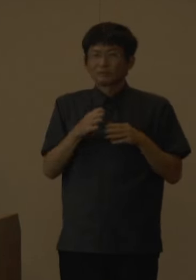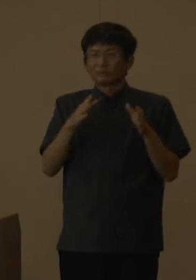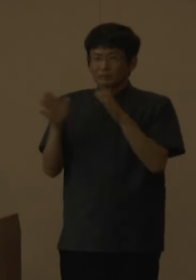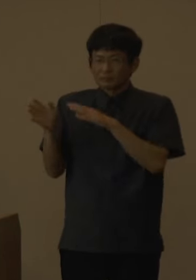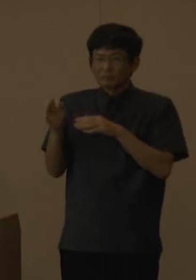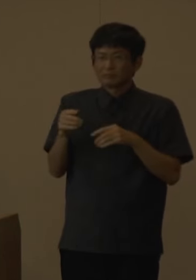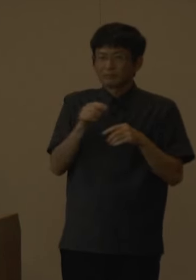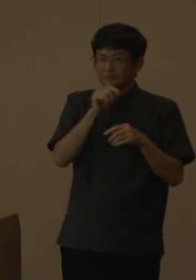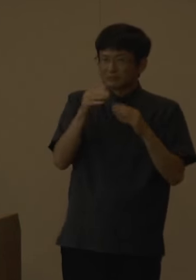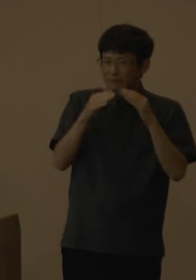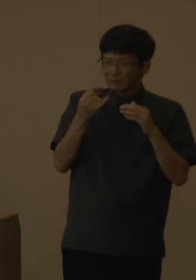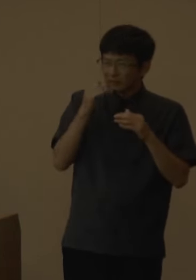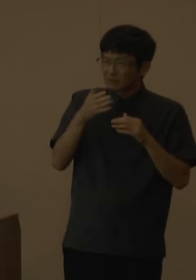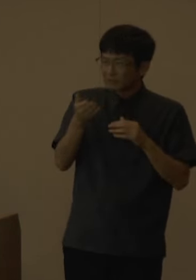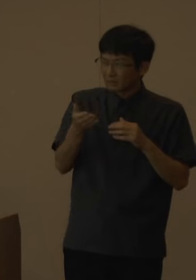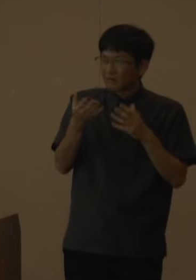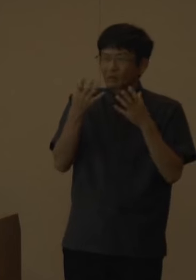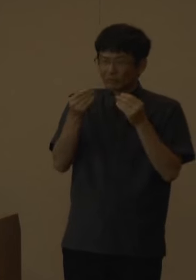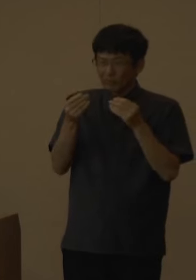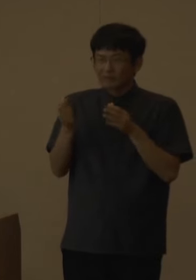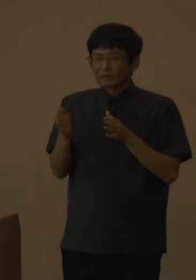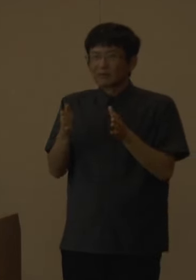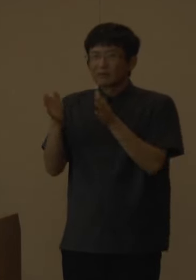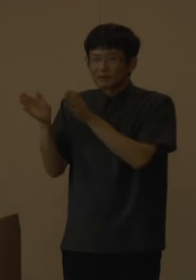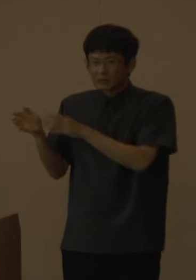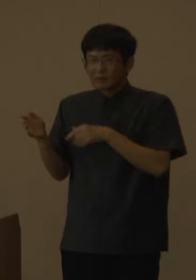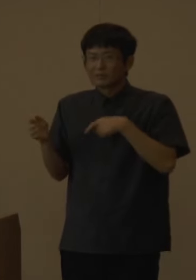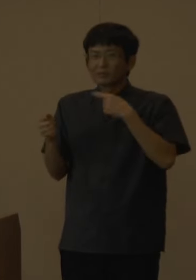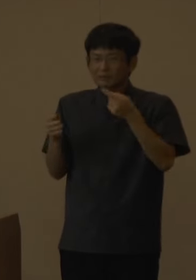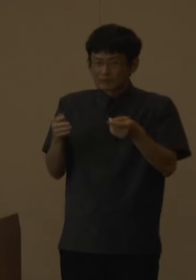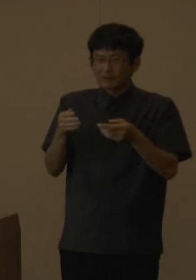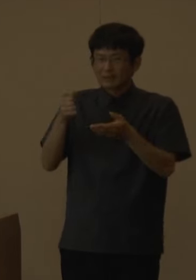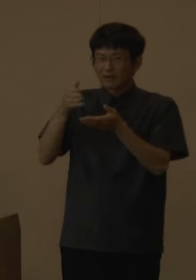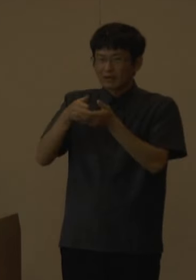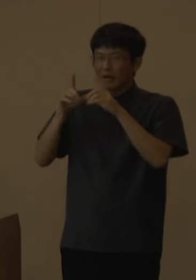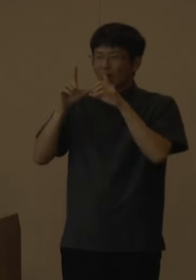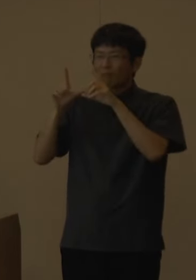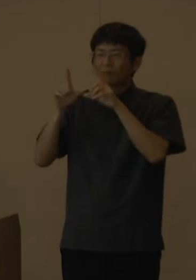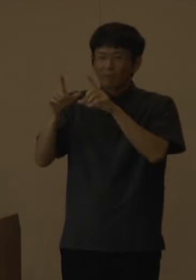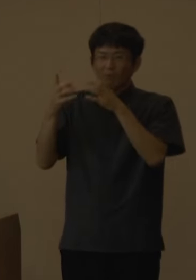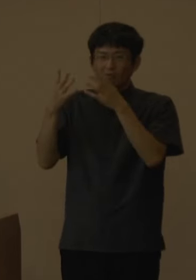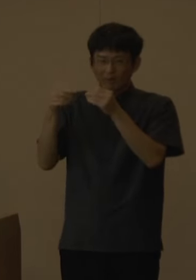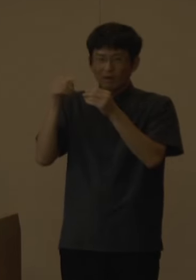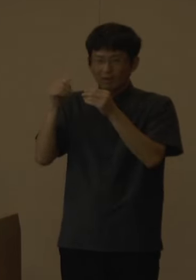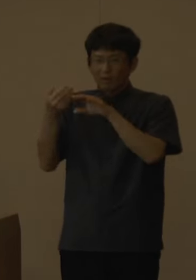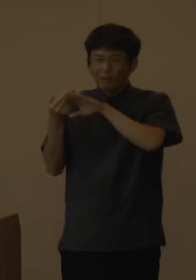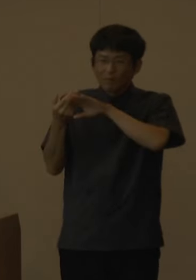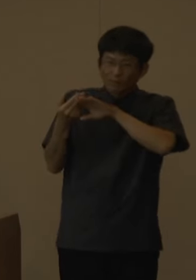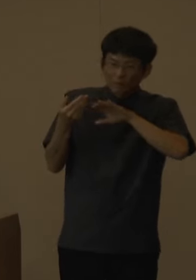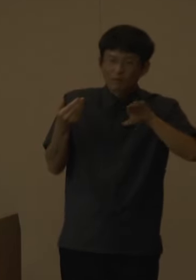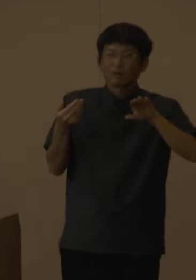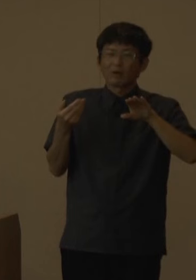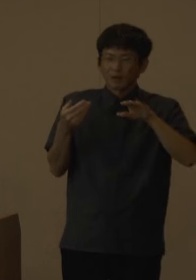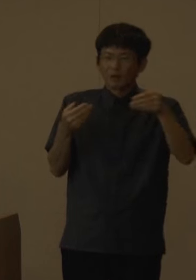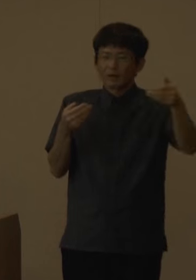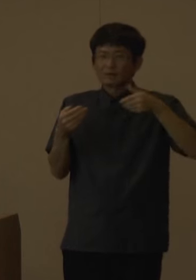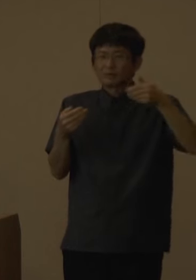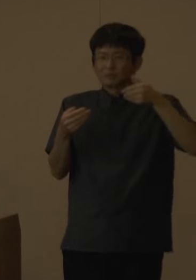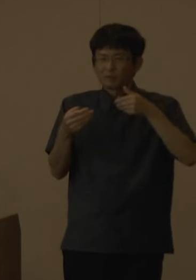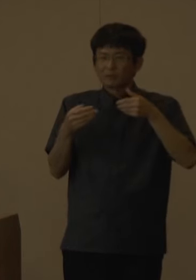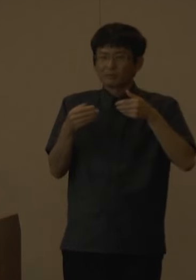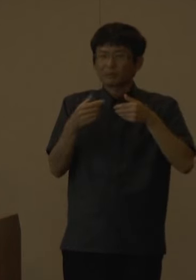うか。続いてですね、冒頭発言及び発表事項以外のご質問に移りたいと思